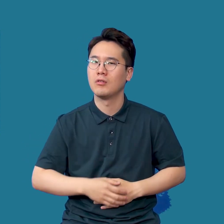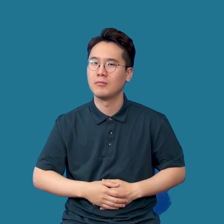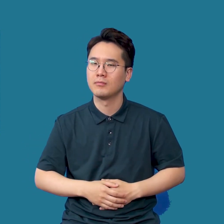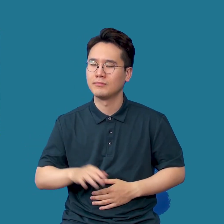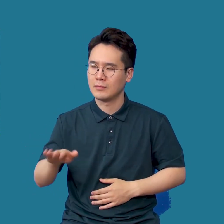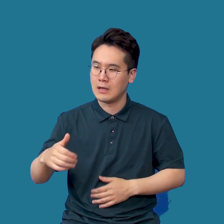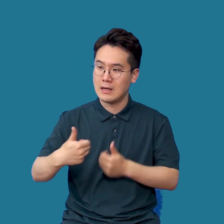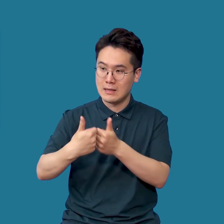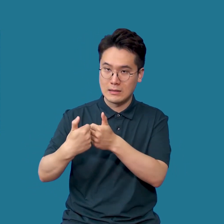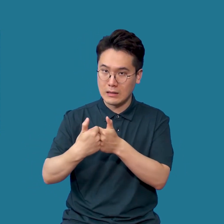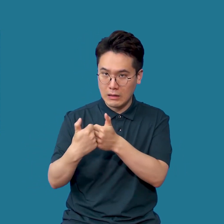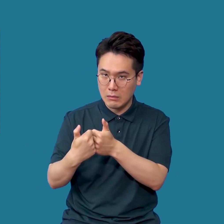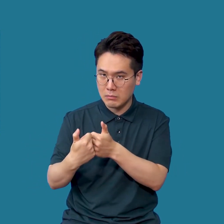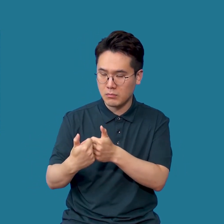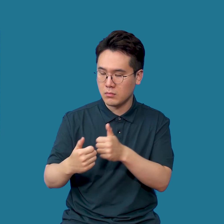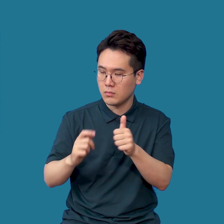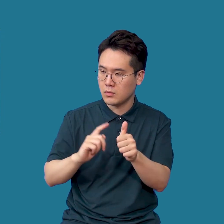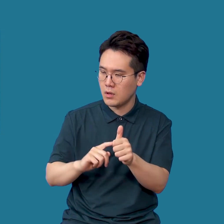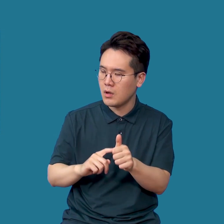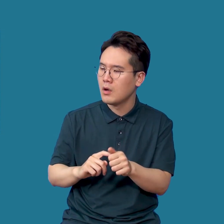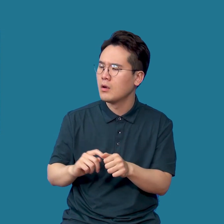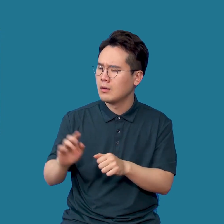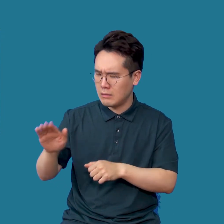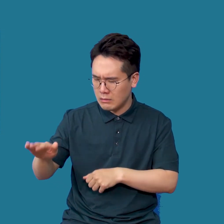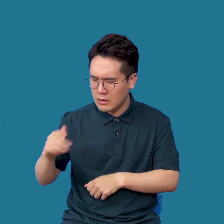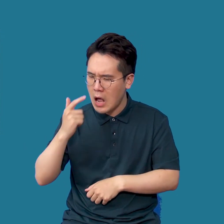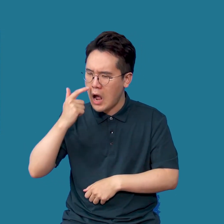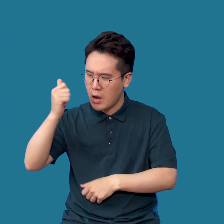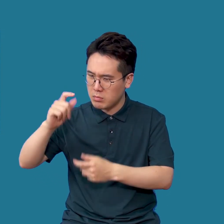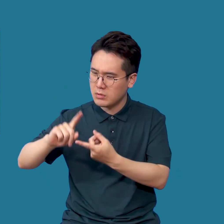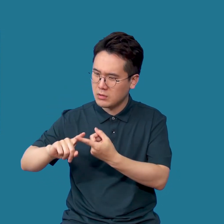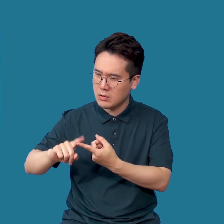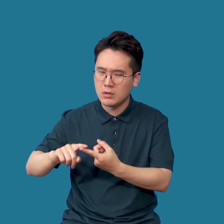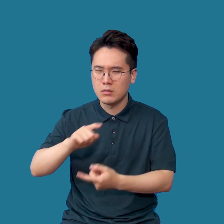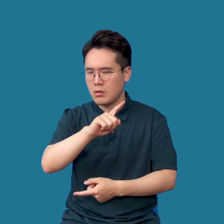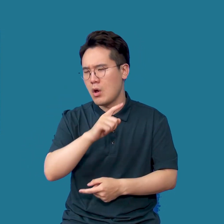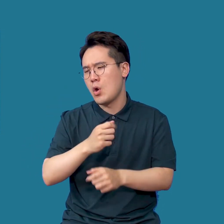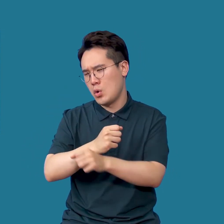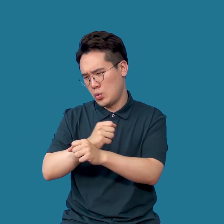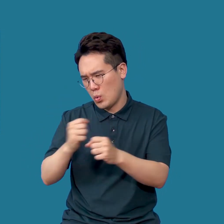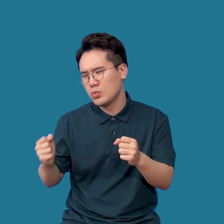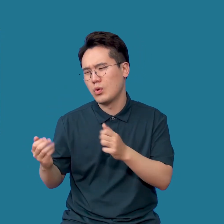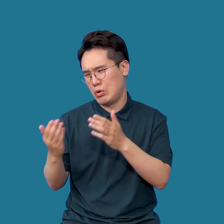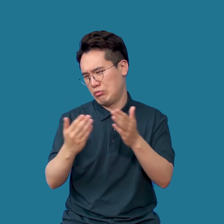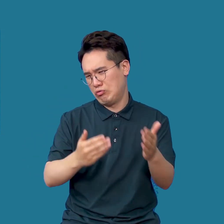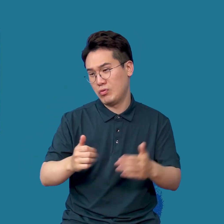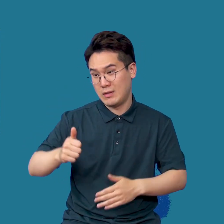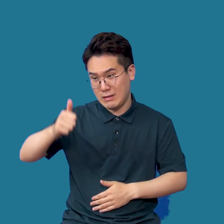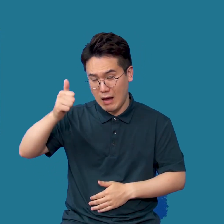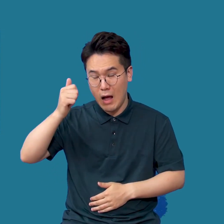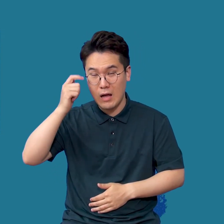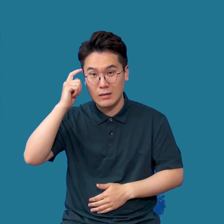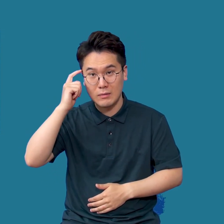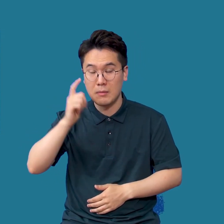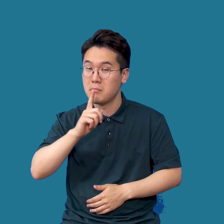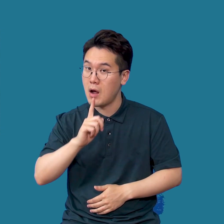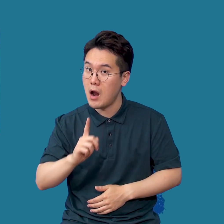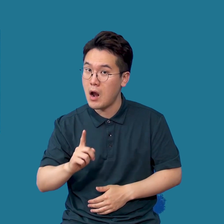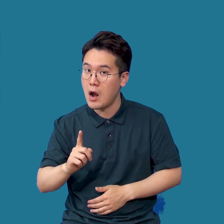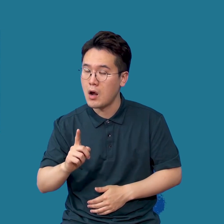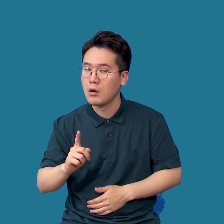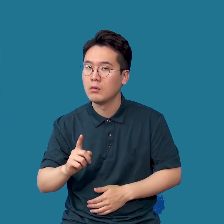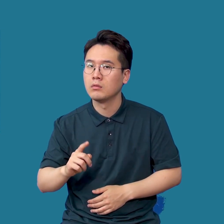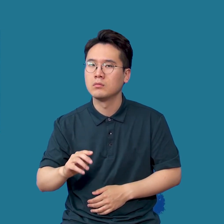하면 그를 밖에 차라리 내가 지옥에 가겠다고 그렇게 되받아칠 정도로 아버지에 대한 감정이